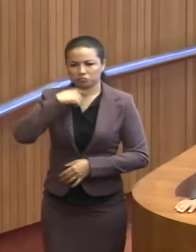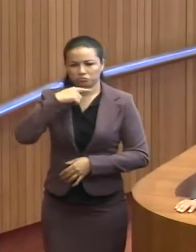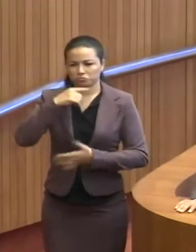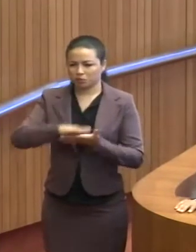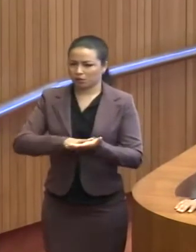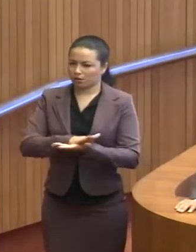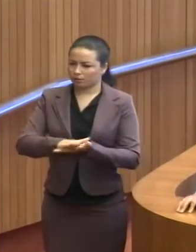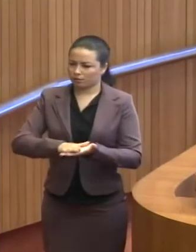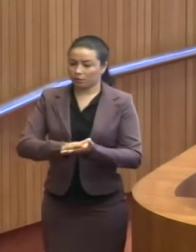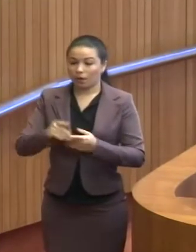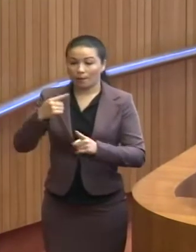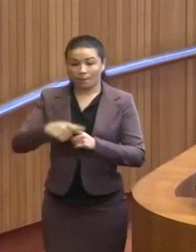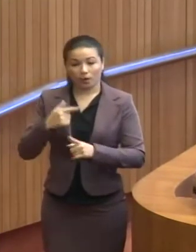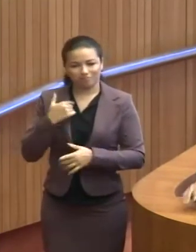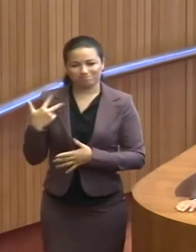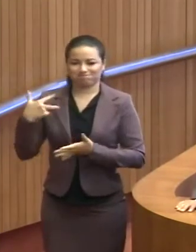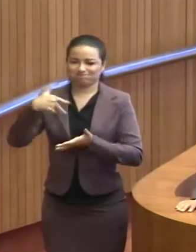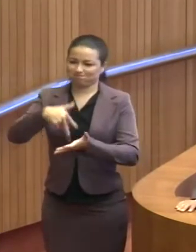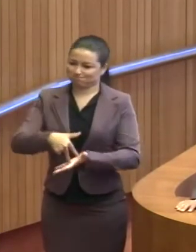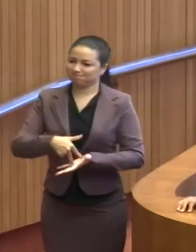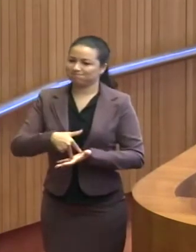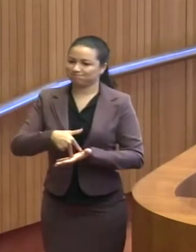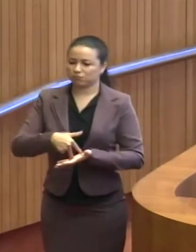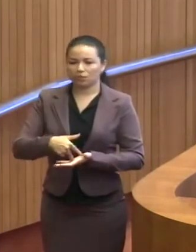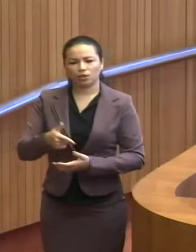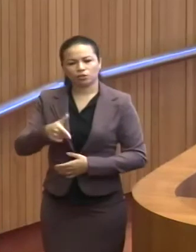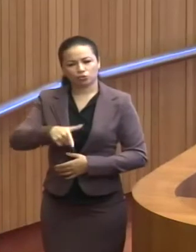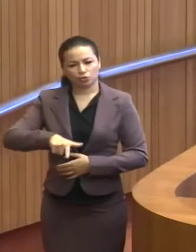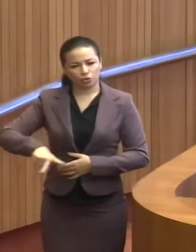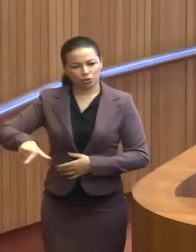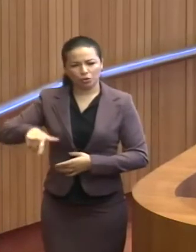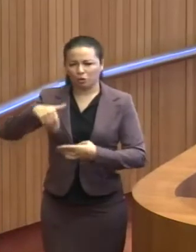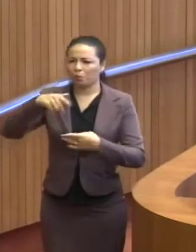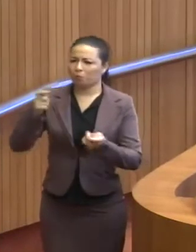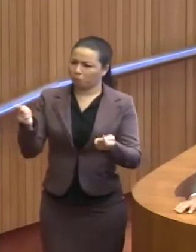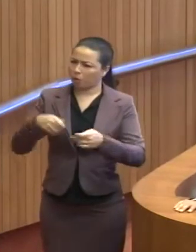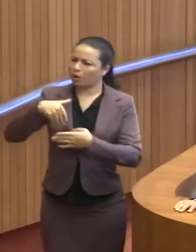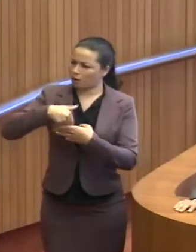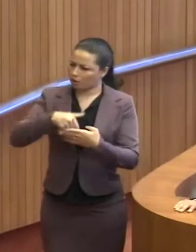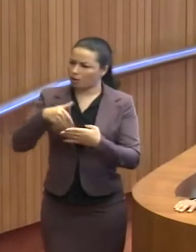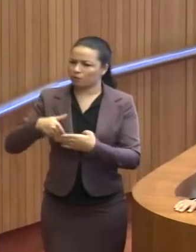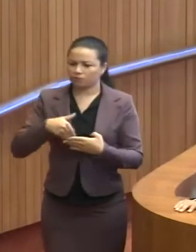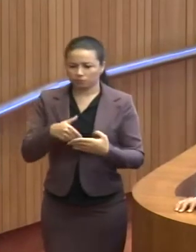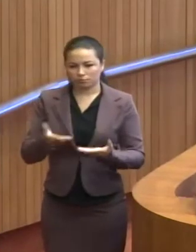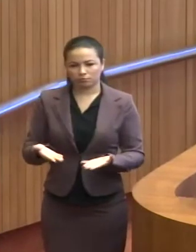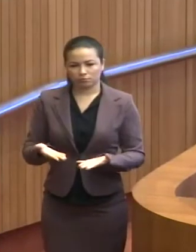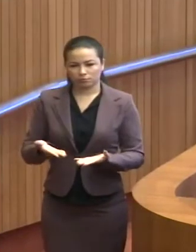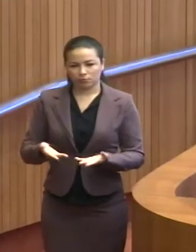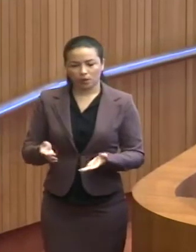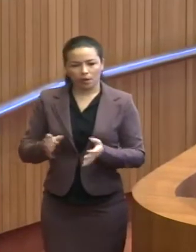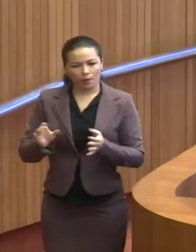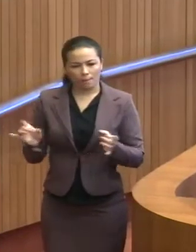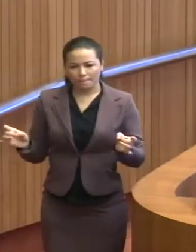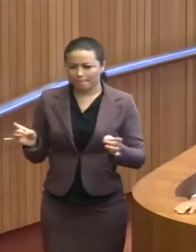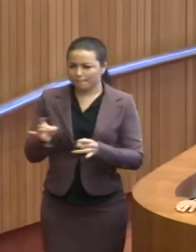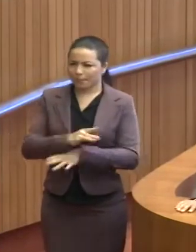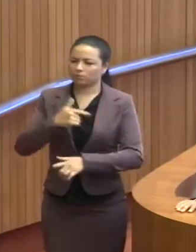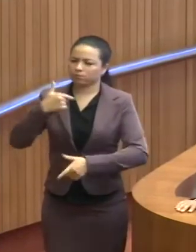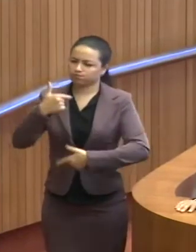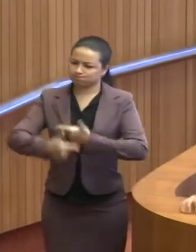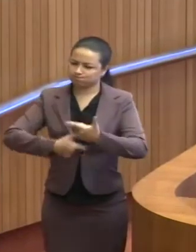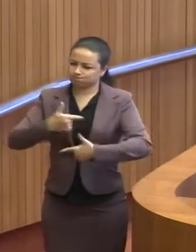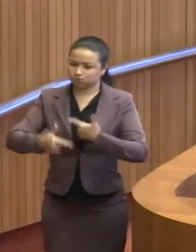conseguiram. Porque eu estou aqui, ó, mais elegível do que nunca. Pronto para a